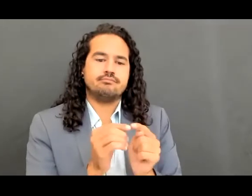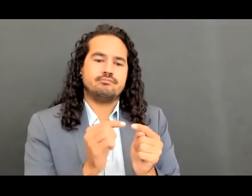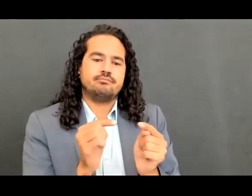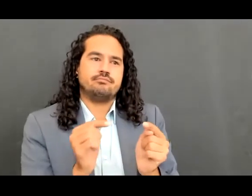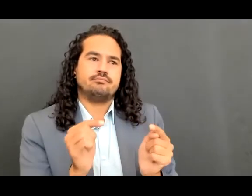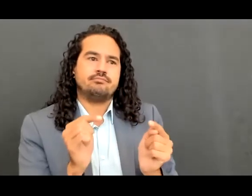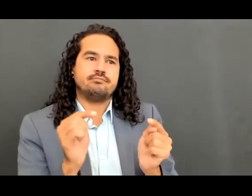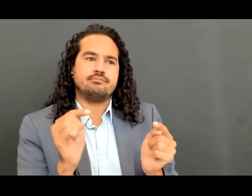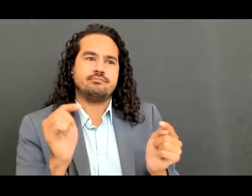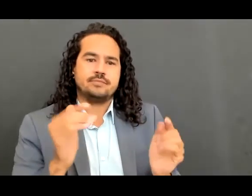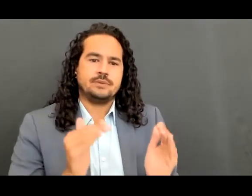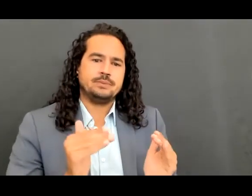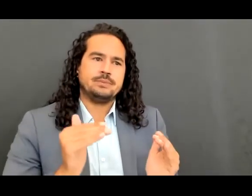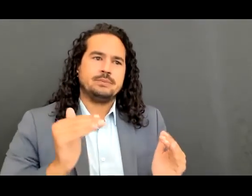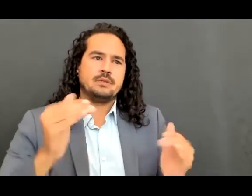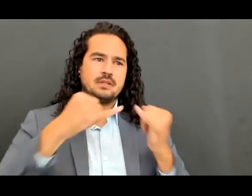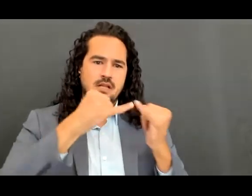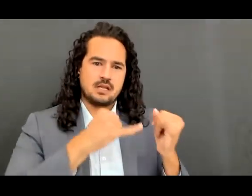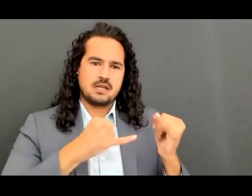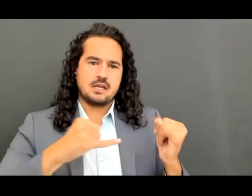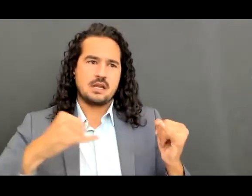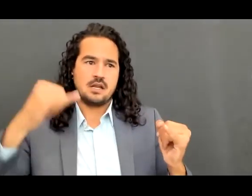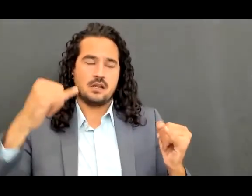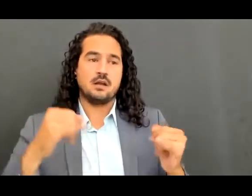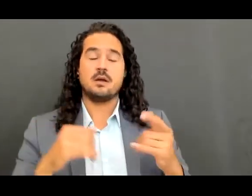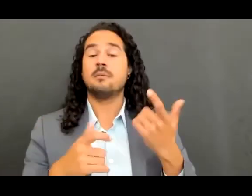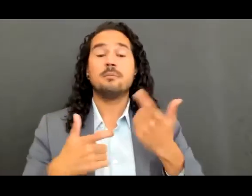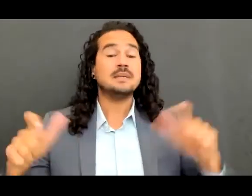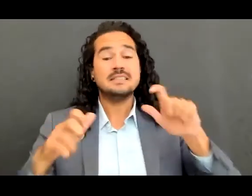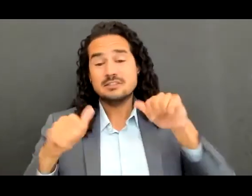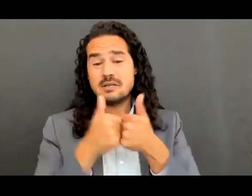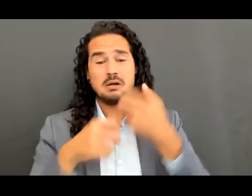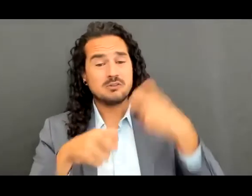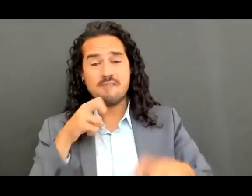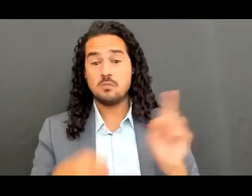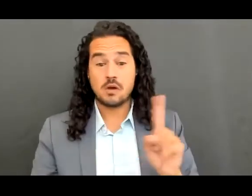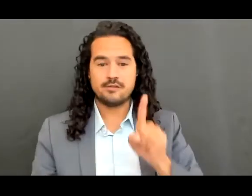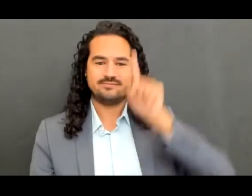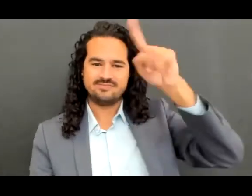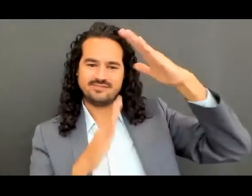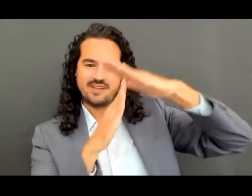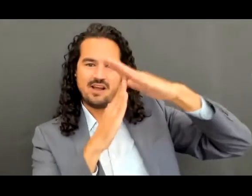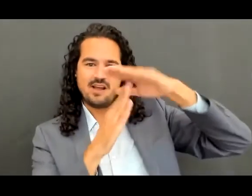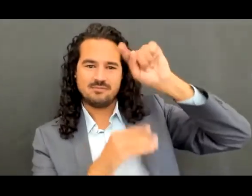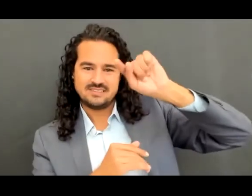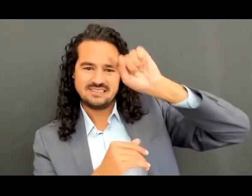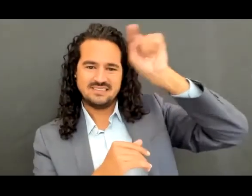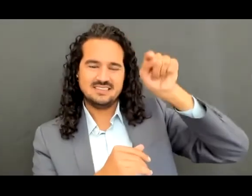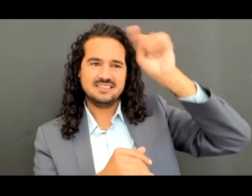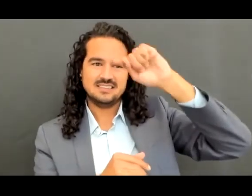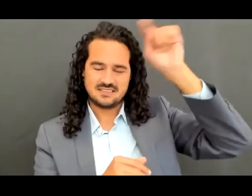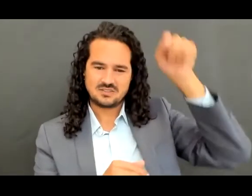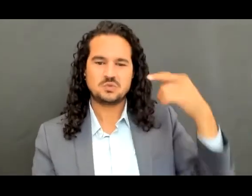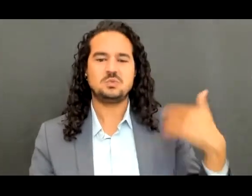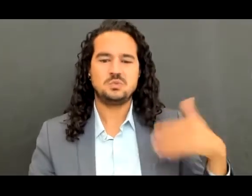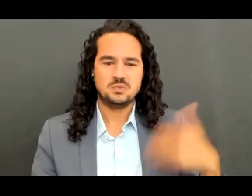aquí, la división Whiskey o W está ayudando. Los problemas que tenemos aquí es por las líneas en zigzag que